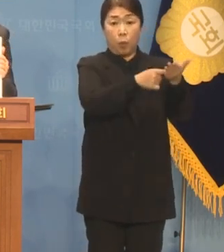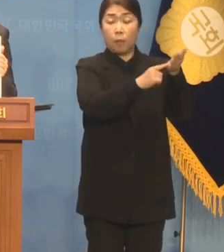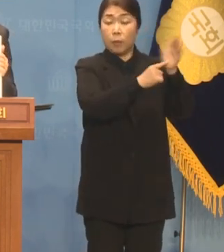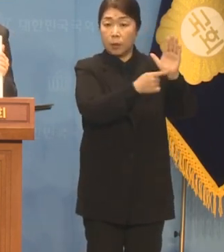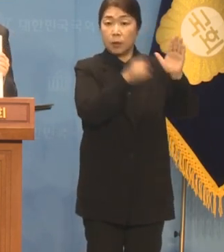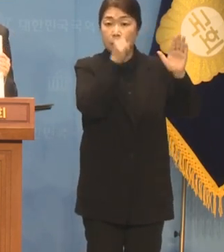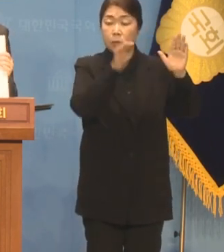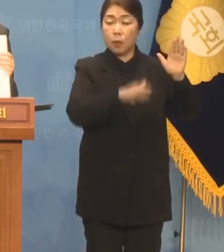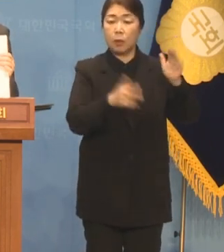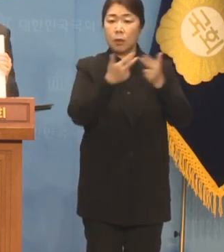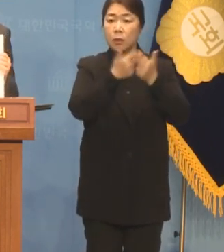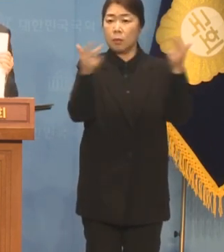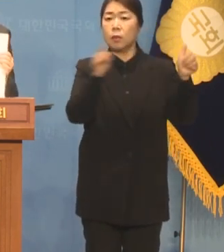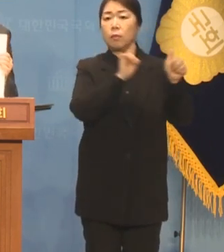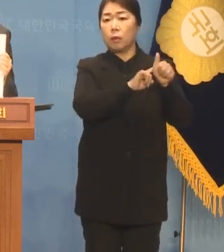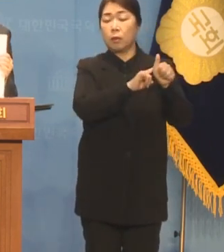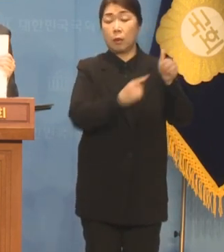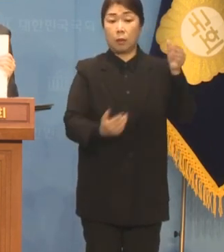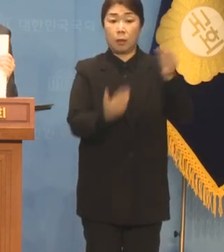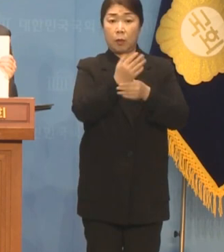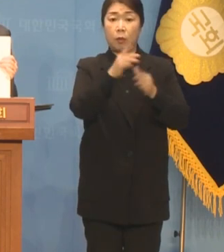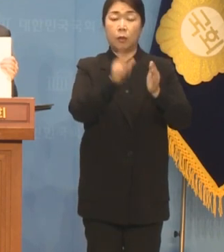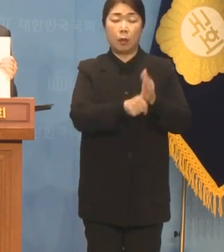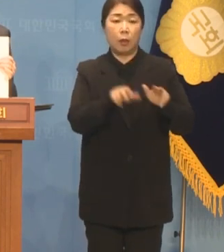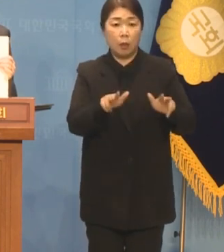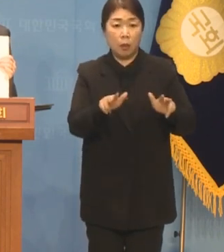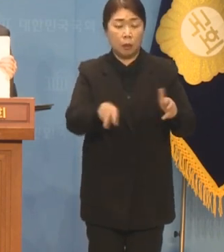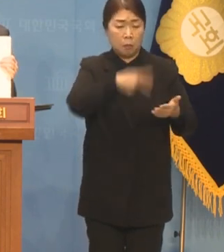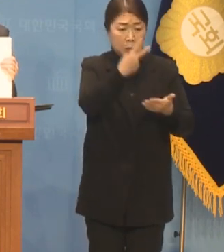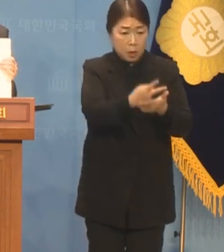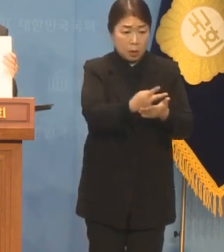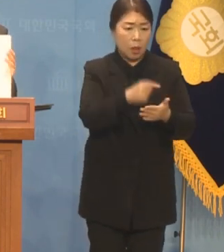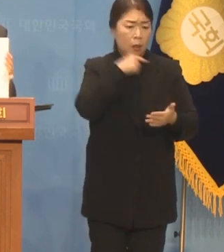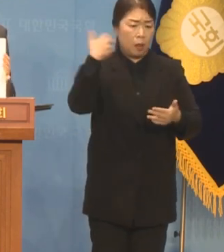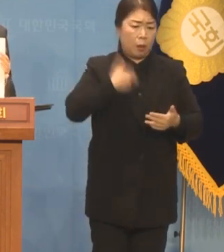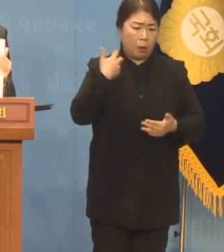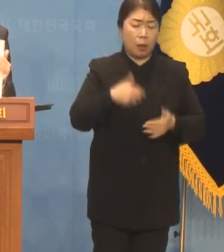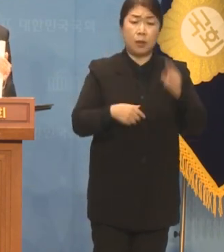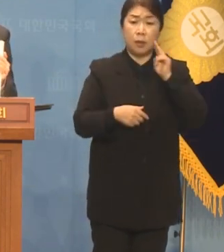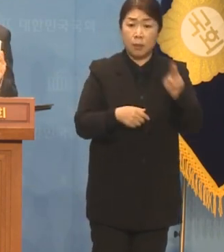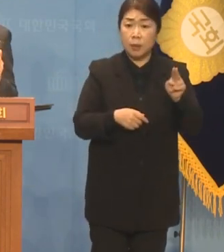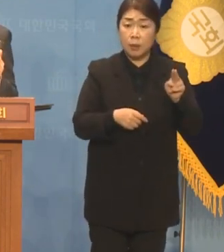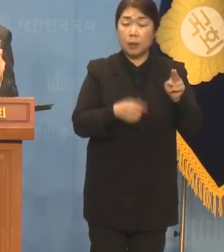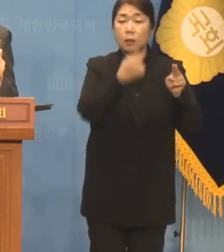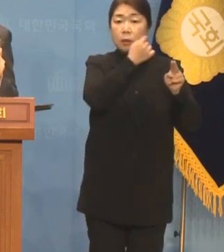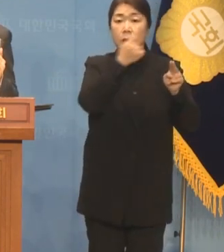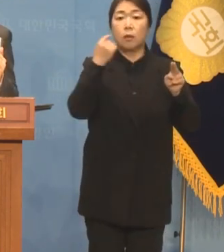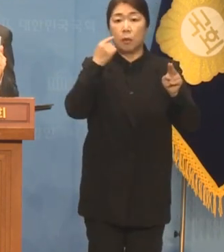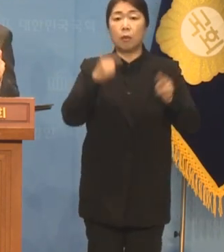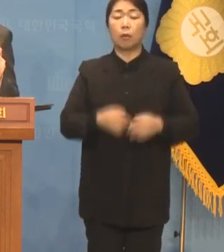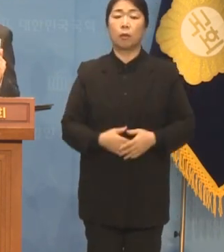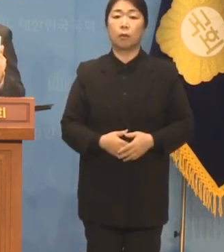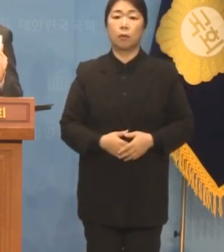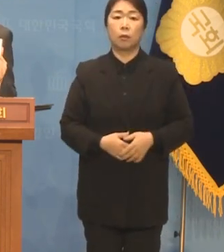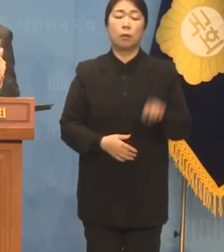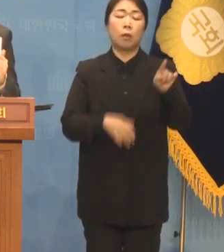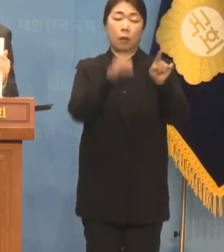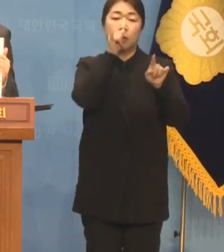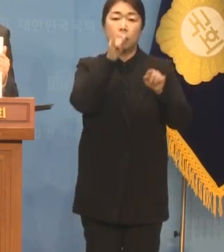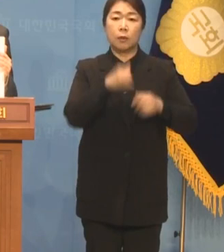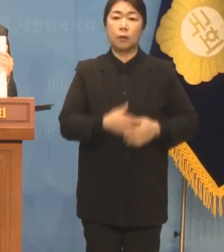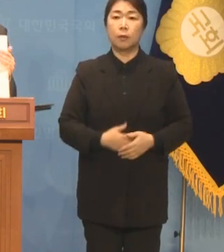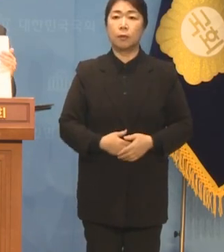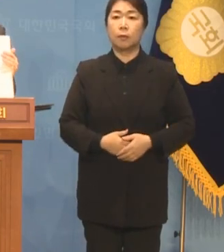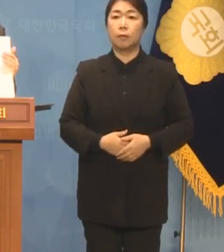드렸지만 이재명 대표가 사건 당시 현장에서 다량의 출혈을 한 증거들이 존재하고